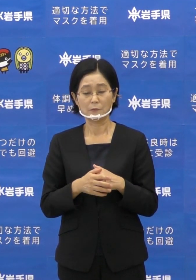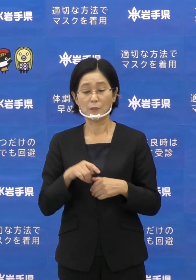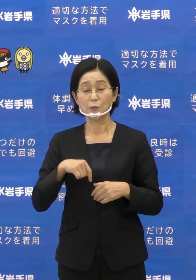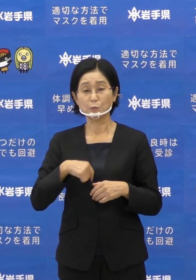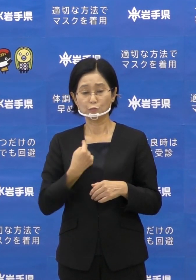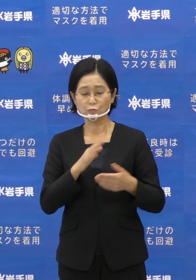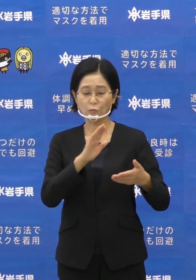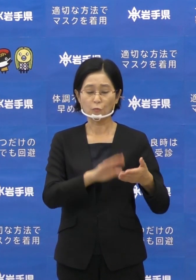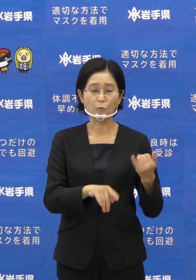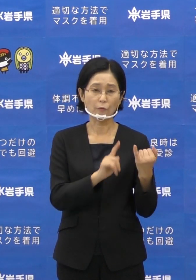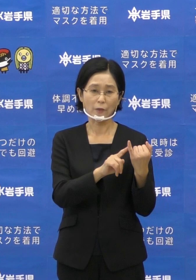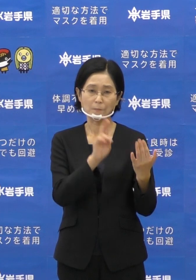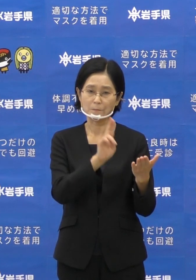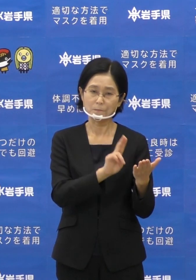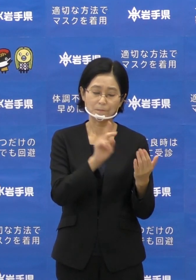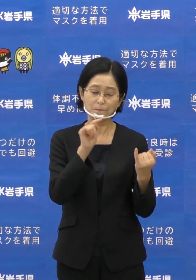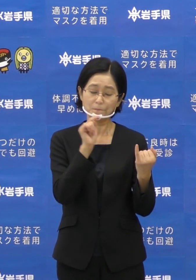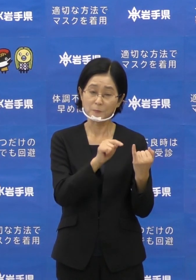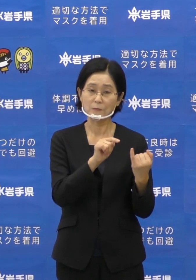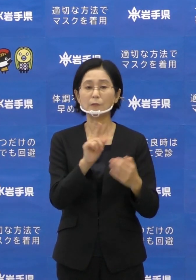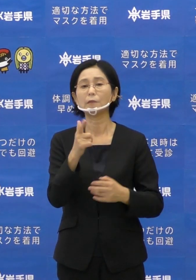ども、